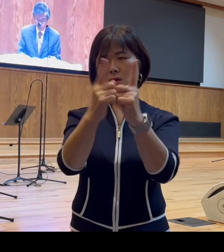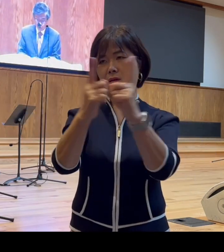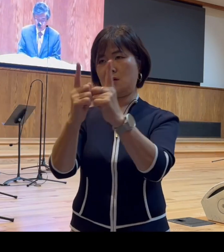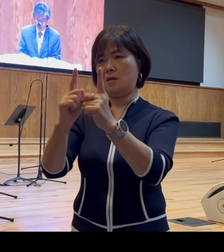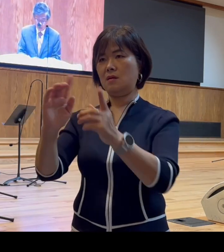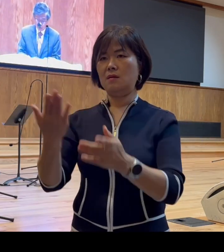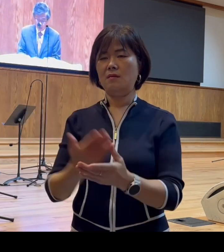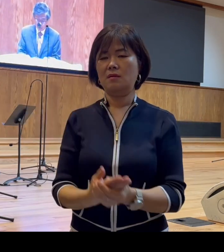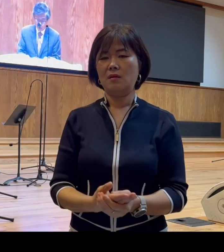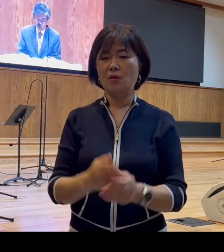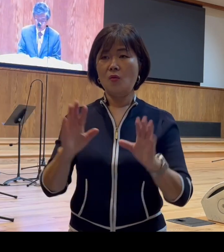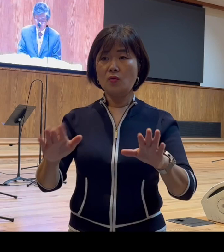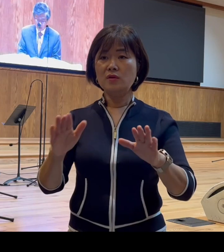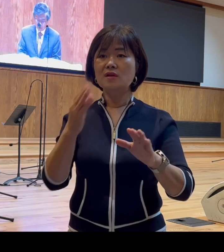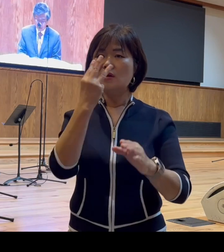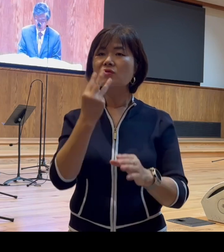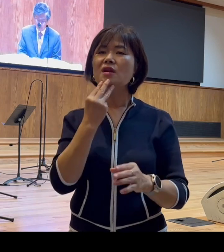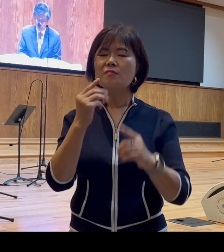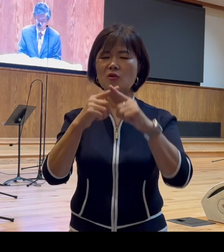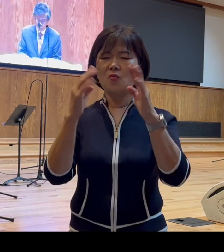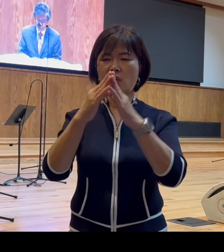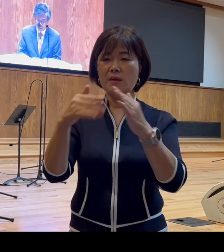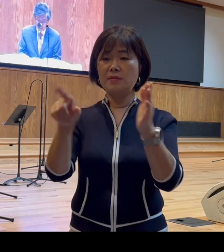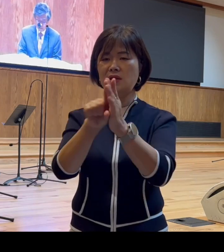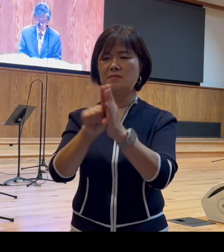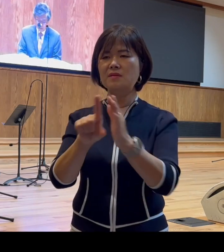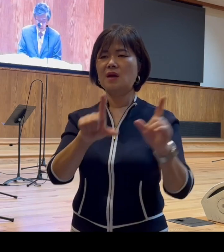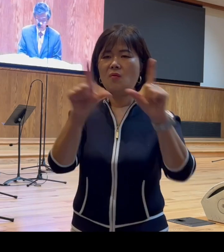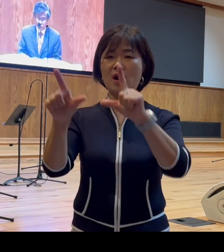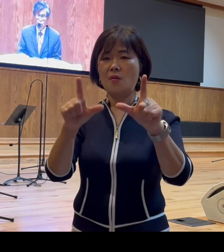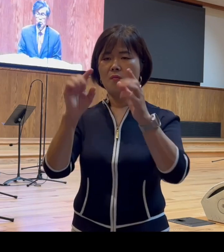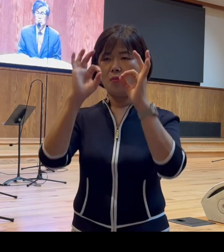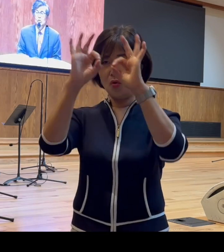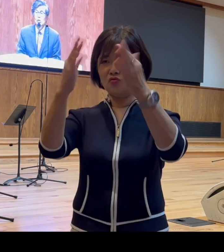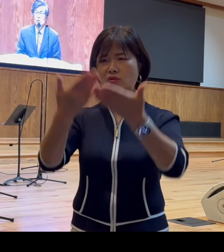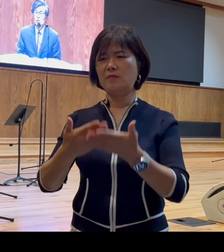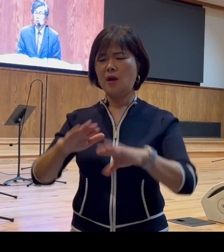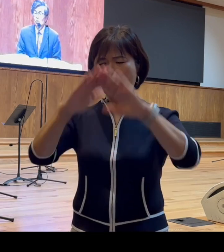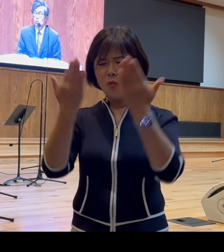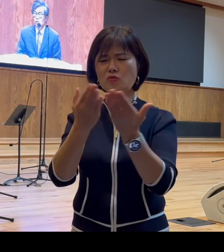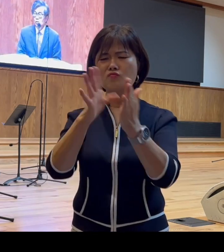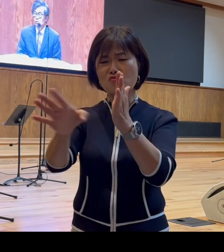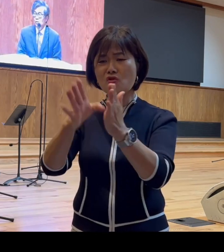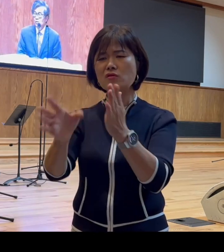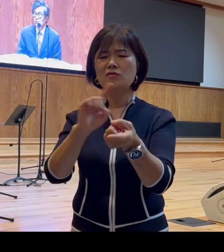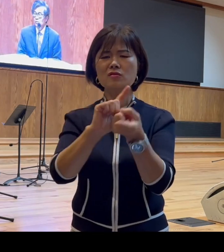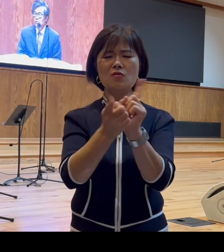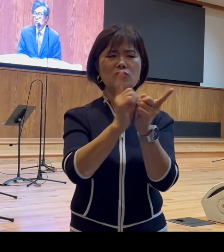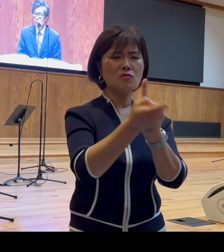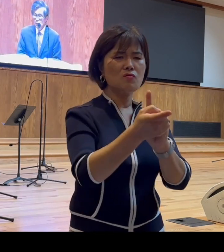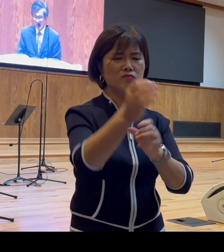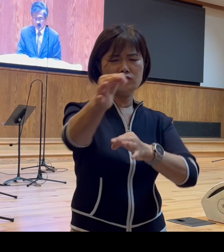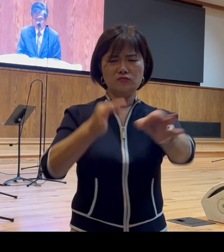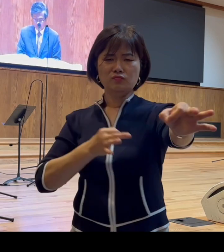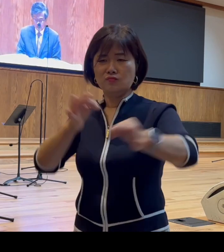오늘 본문이 예루살렘 교회 신앙생활의 단면을 보여줍니다. 모든 물건을 서로 통용했습니다.